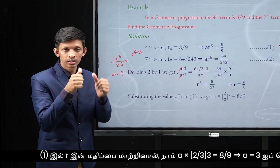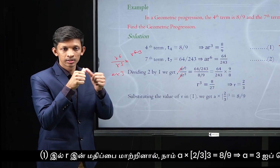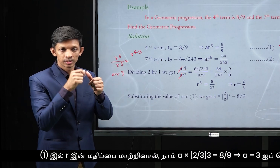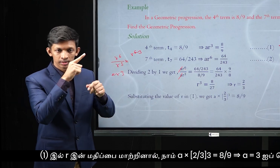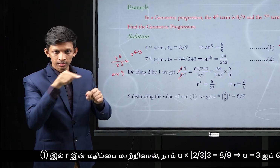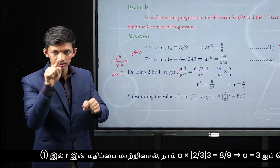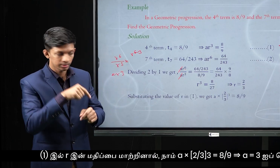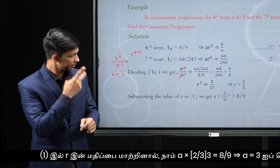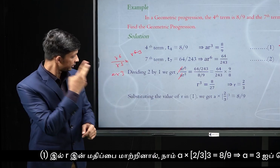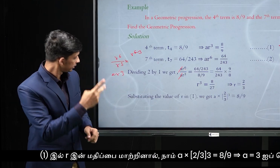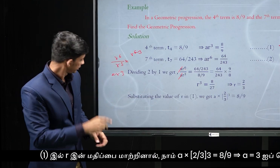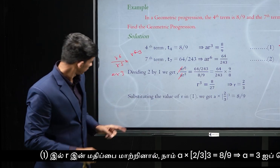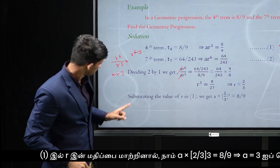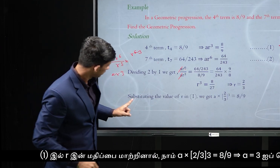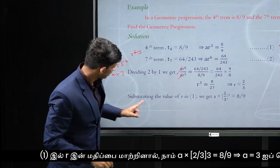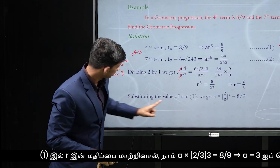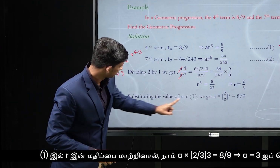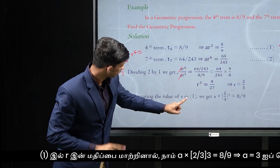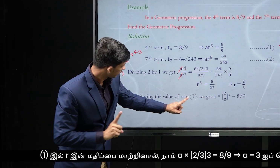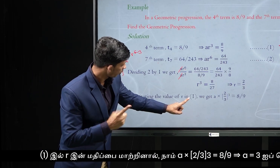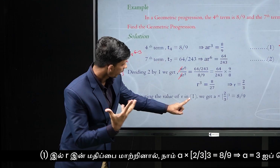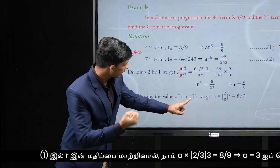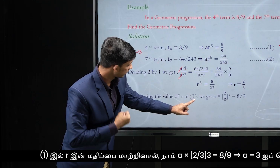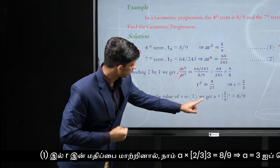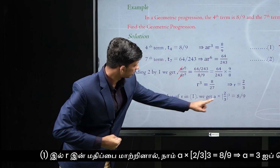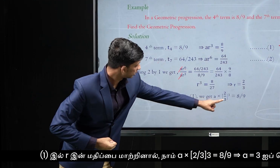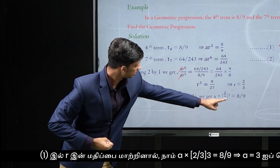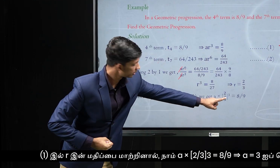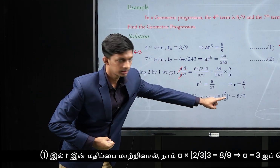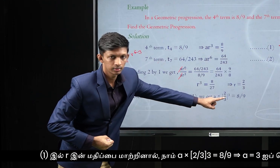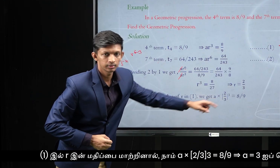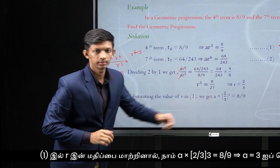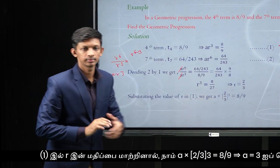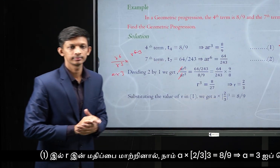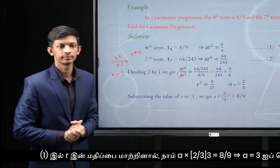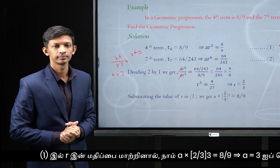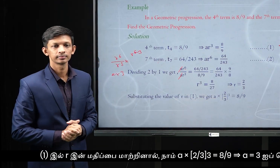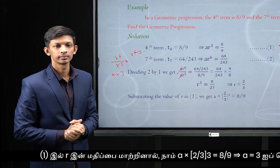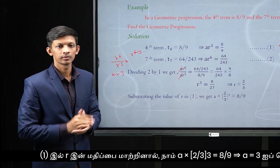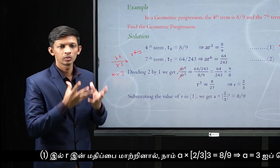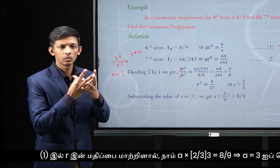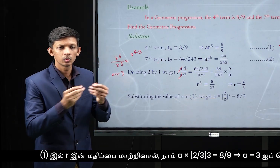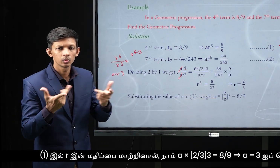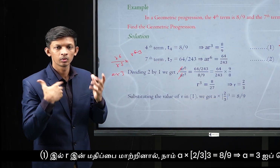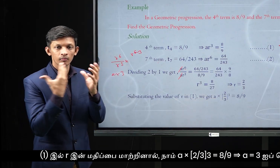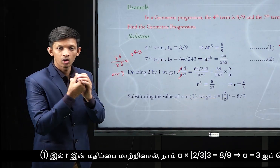சதுர அடைப்புக்குறிக்குள் 2 கீழ் 3 3 ஈடு 8 கீழ் 9 மறைக்குறிப்பு ஏ